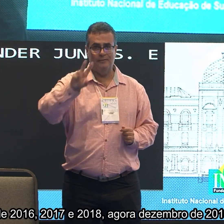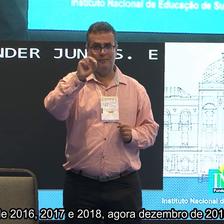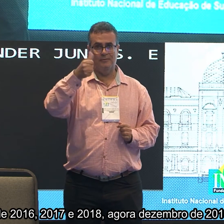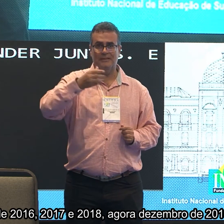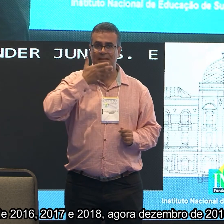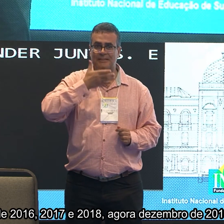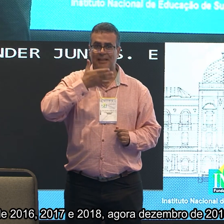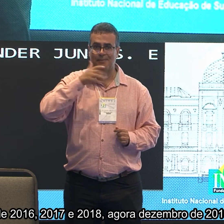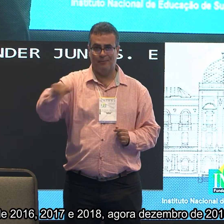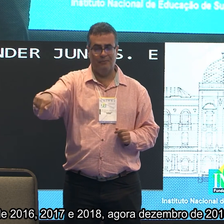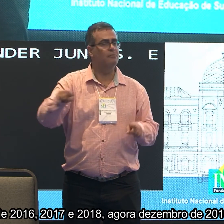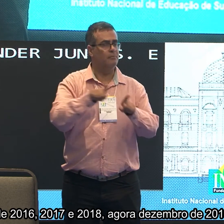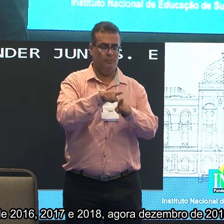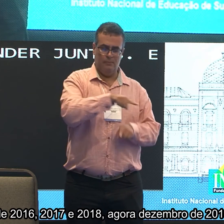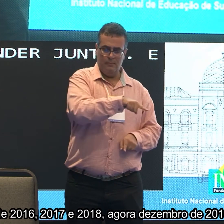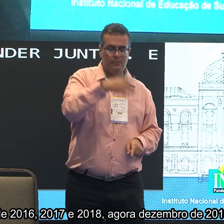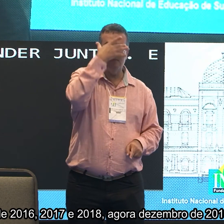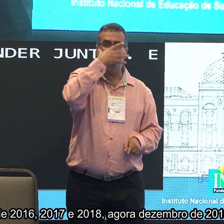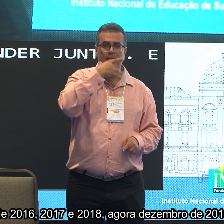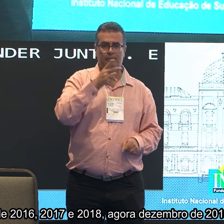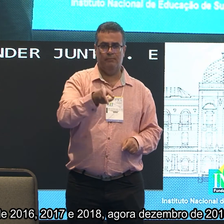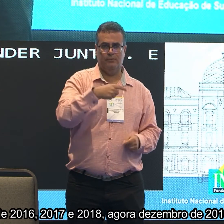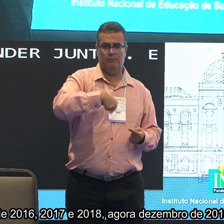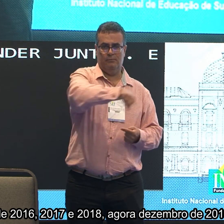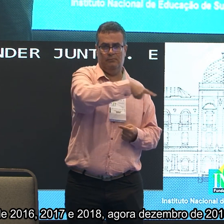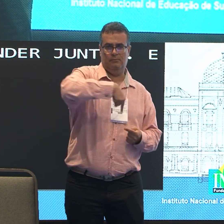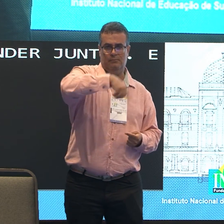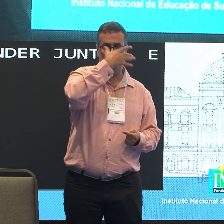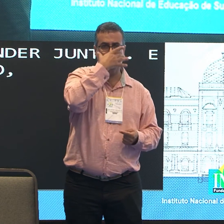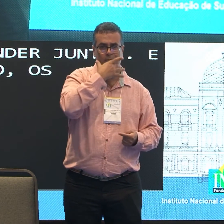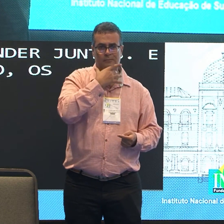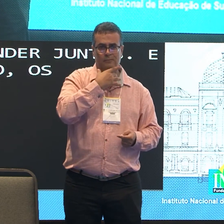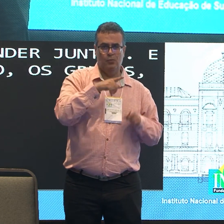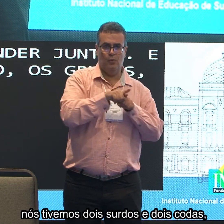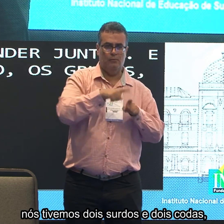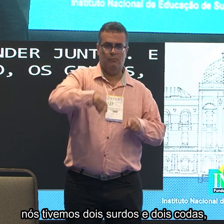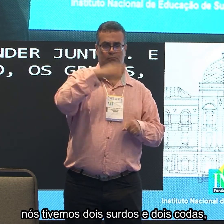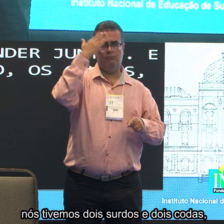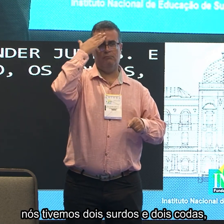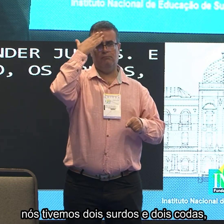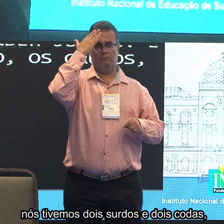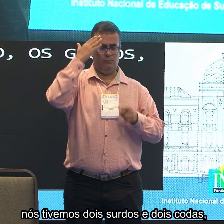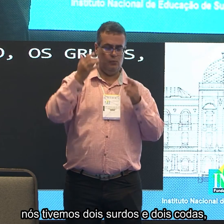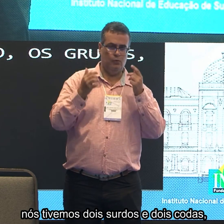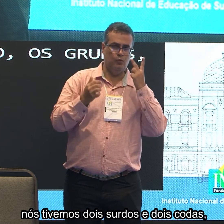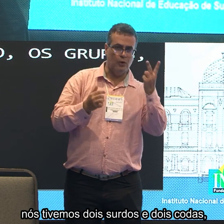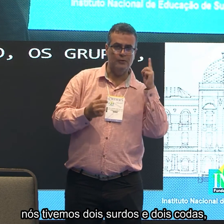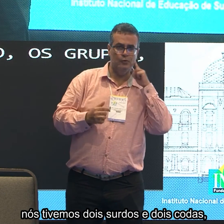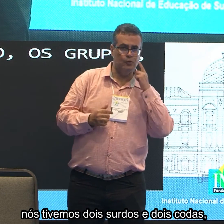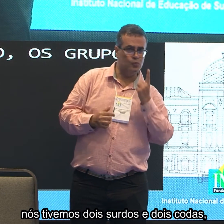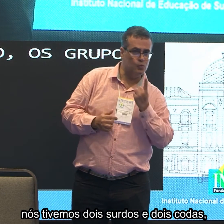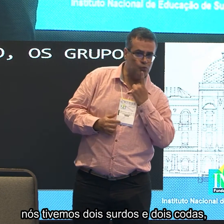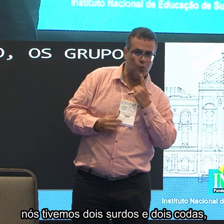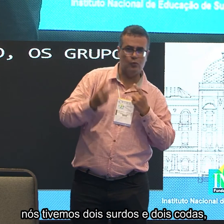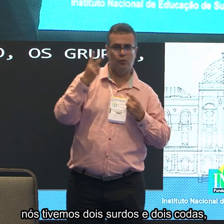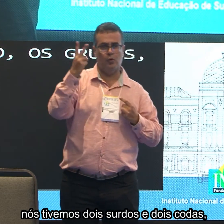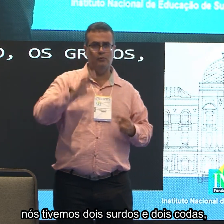2017, 2018, né? E agora em dezembro de 2019, nós tivemos também 2